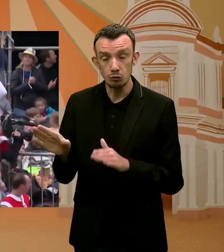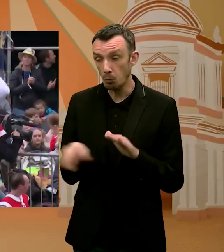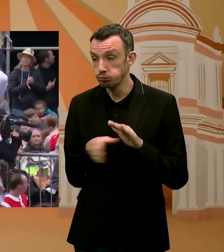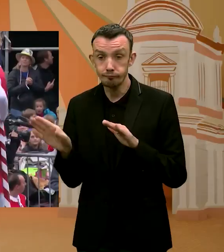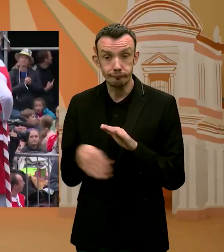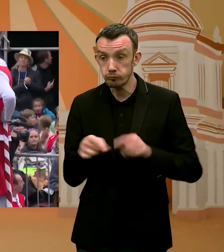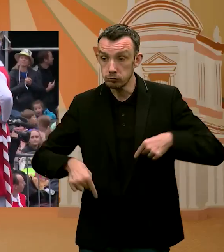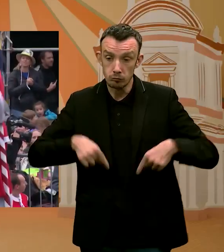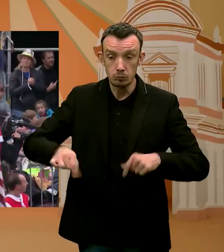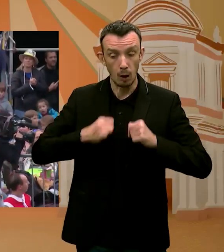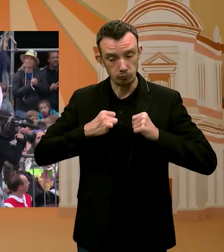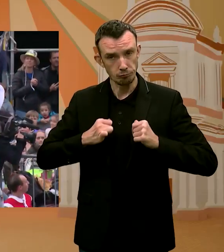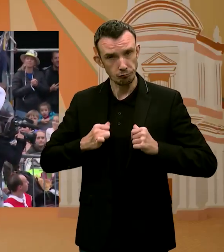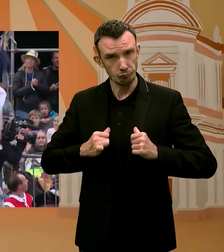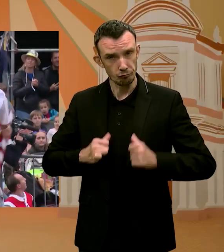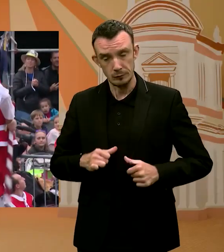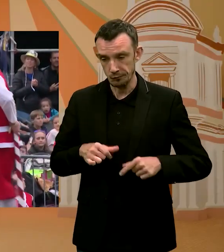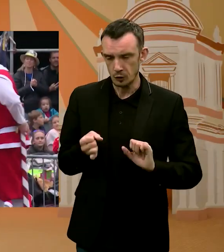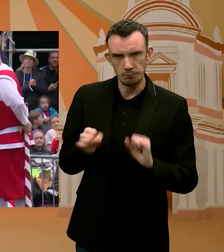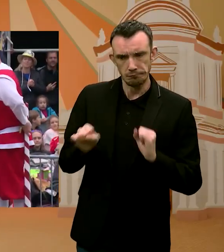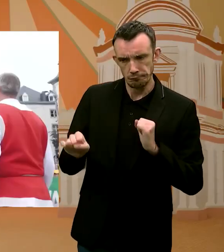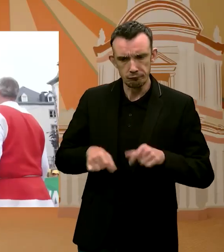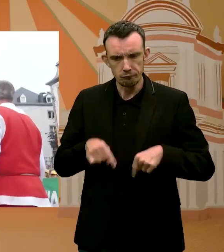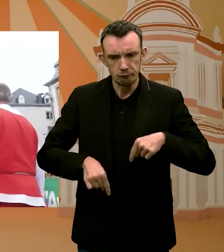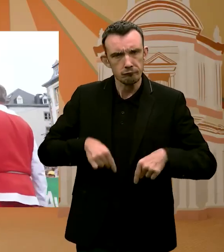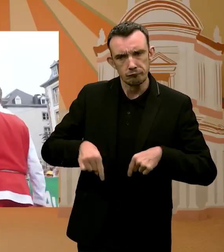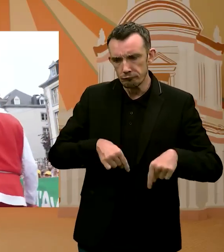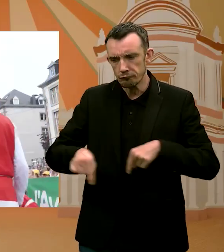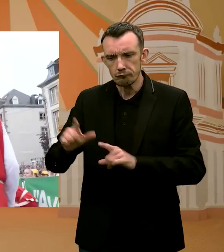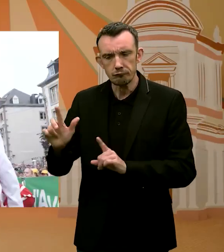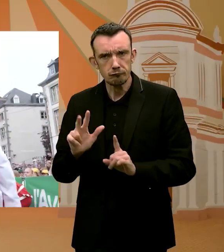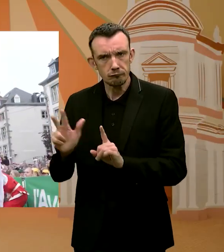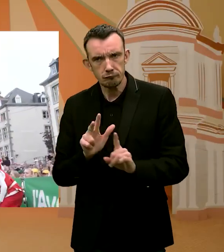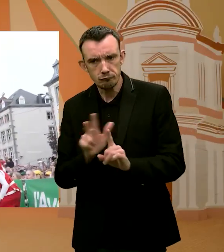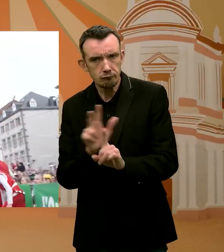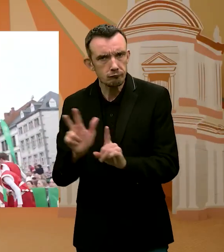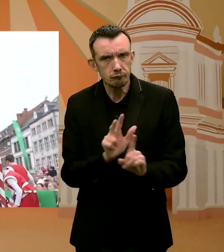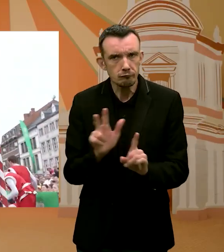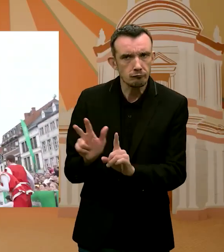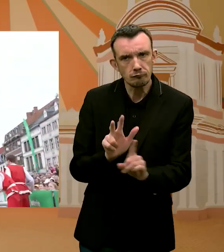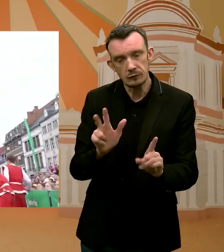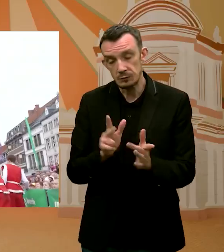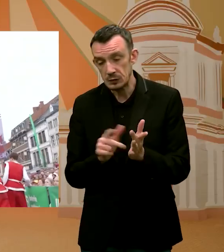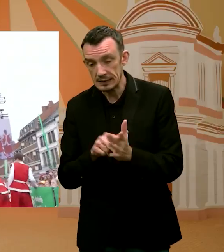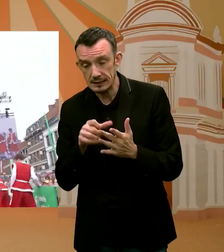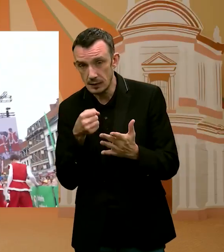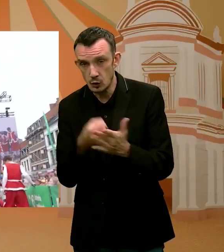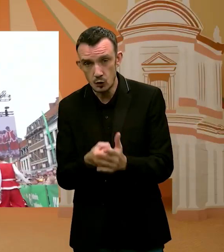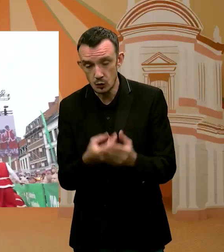peut. Il résiste bien pour le moment. Ils y vont chacun à leur tour jusqu'à l'épuisement. Alors Christophe, j'allais